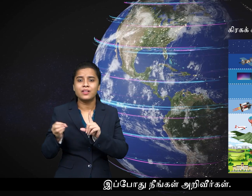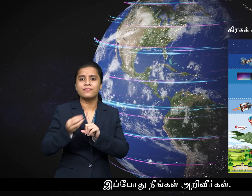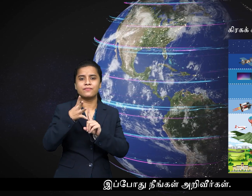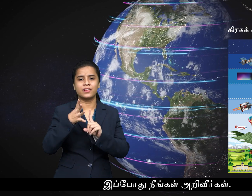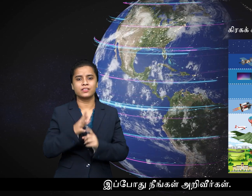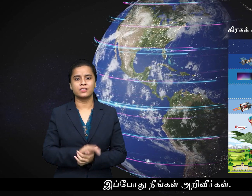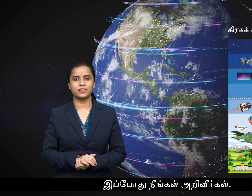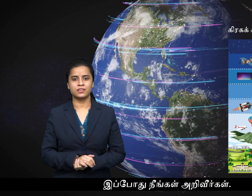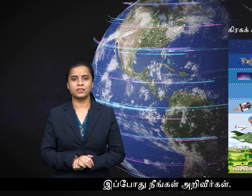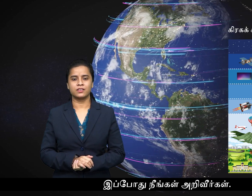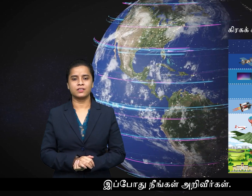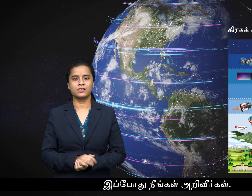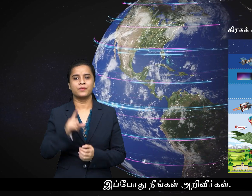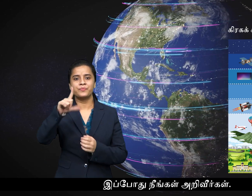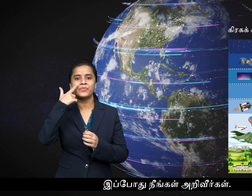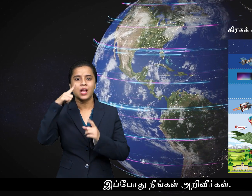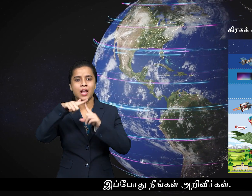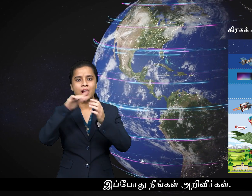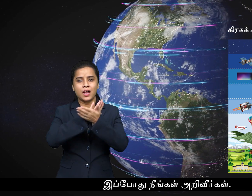இப்போது நீங்கள் அறிவீர்கள்.